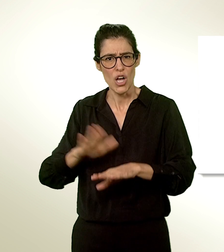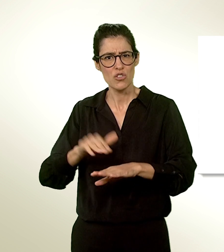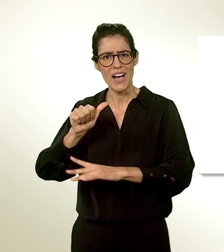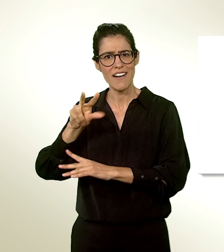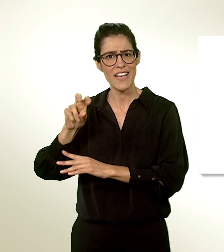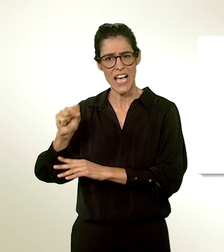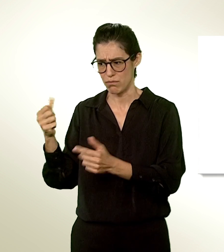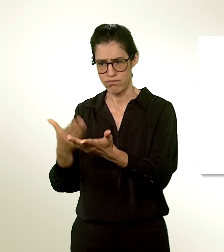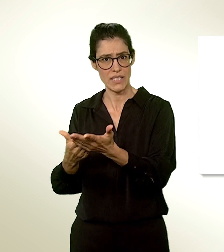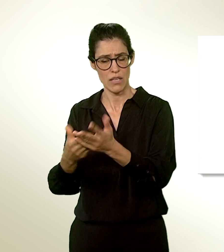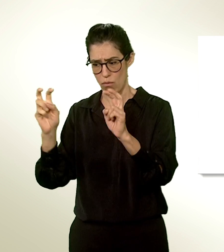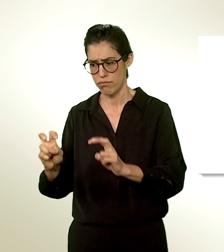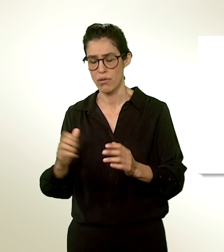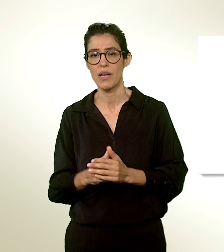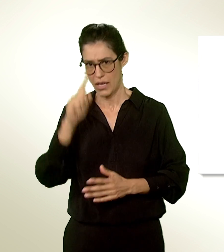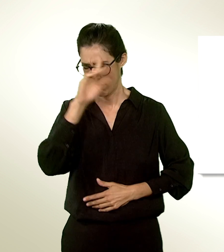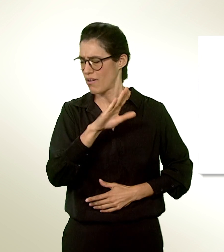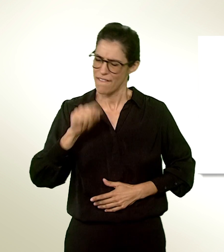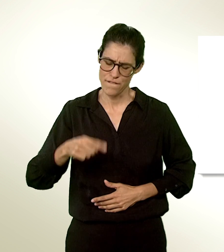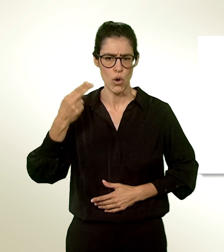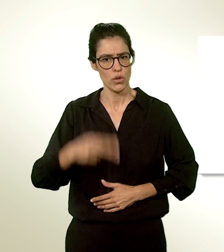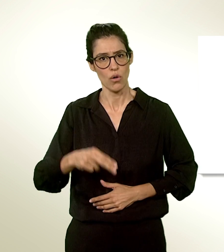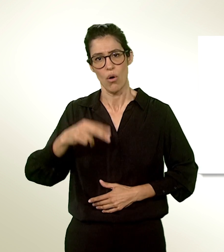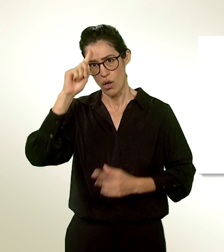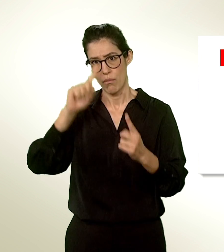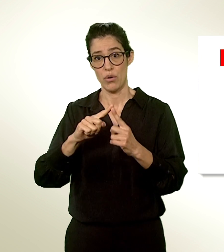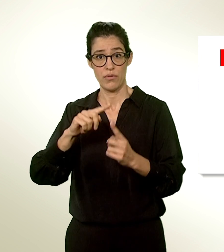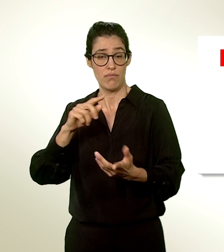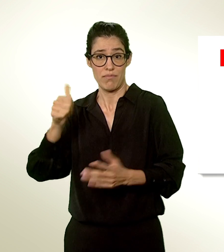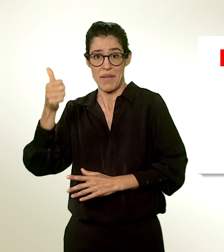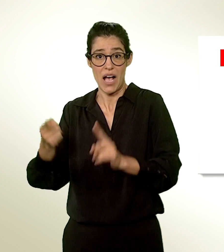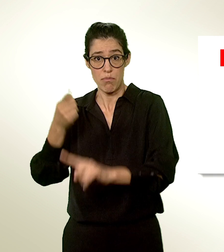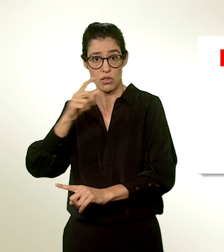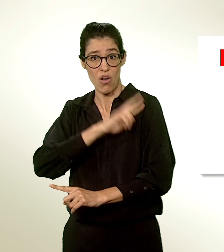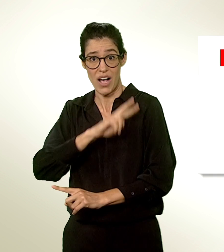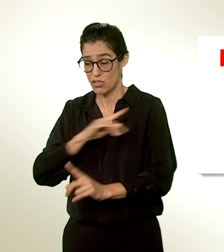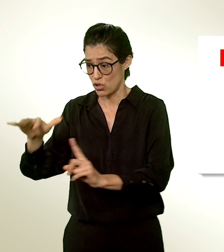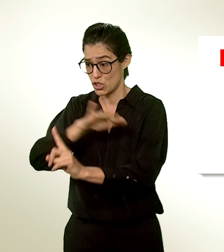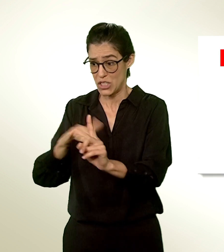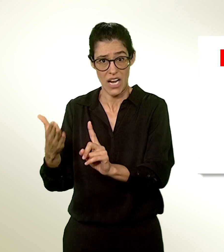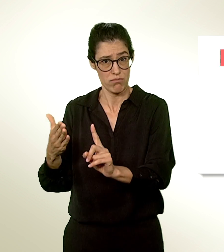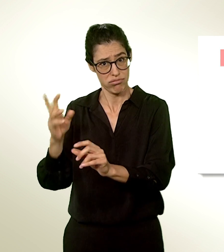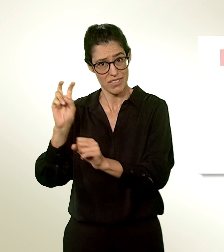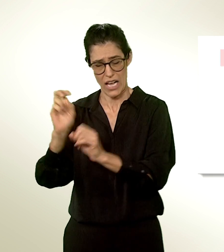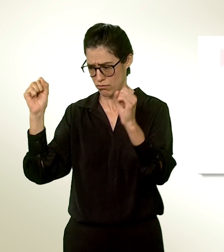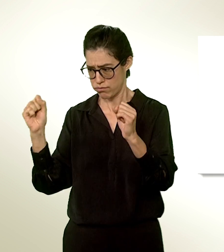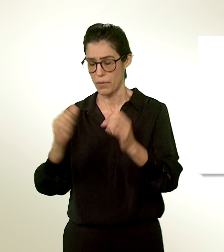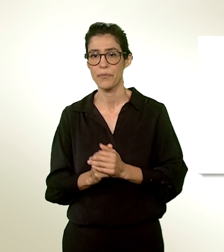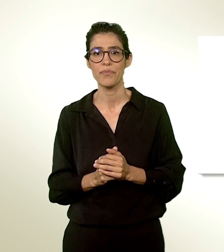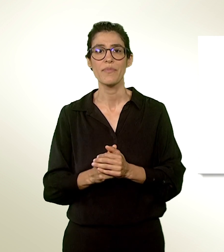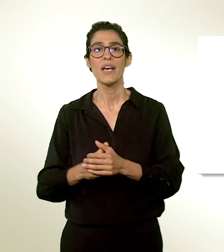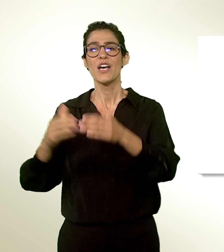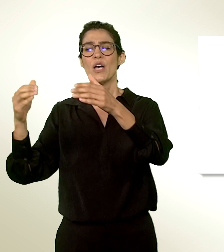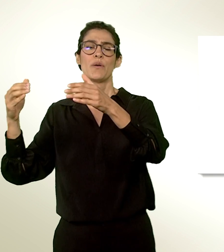permettra d'éviter le démantèlement de la plus importante de nos assurances sociales. Le Conseil fédéral et le Parlement considèrent que la réforme est un